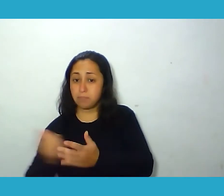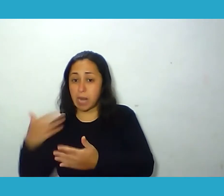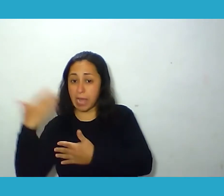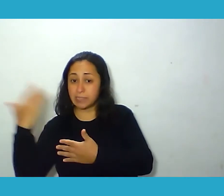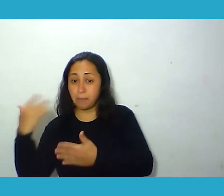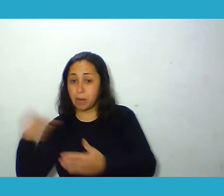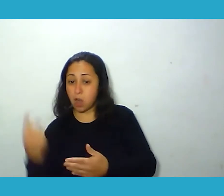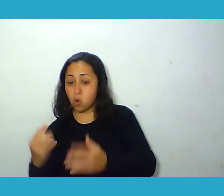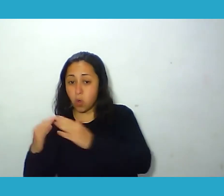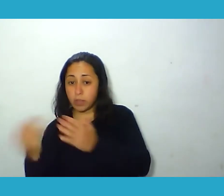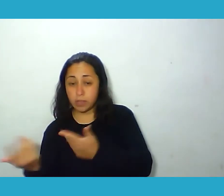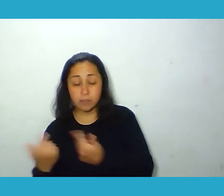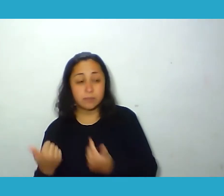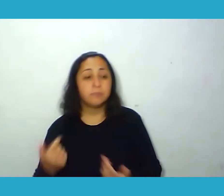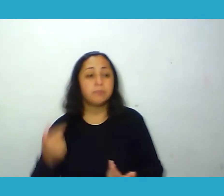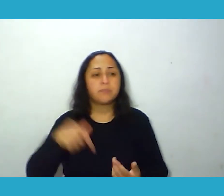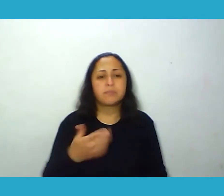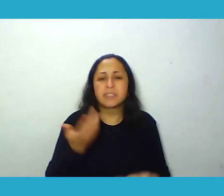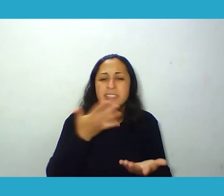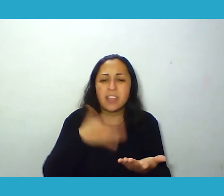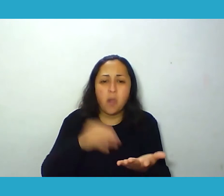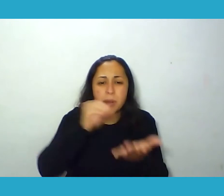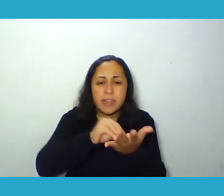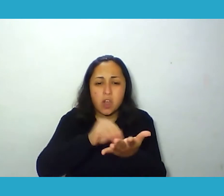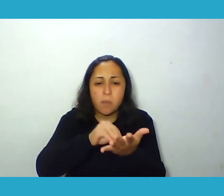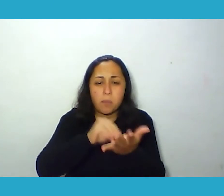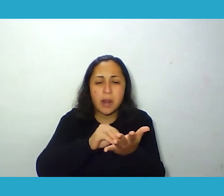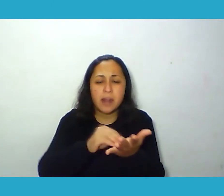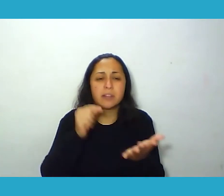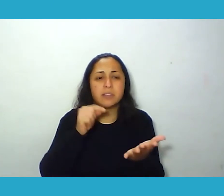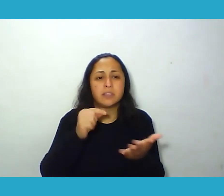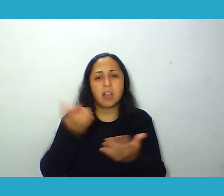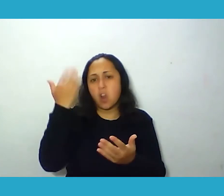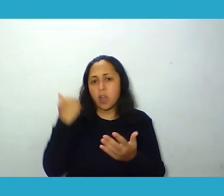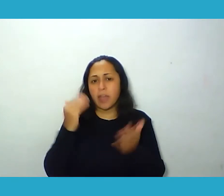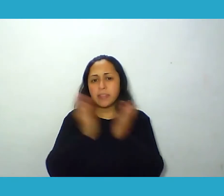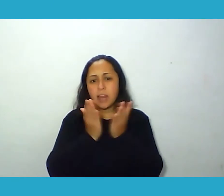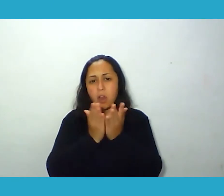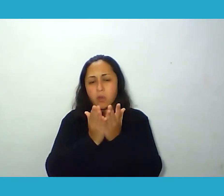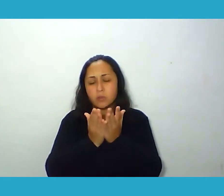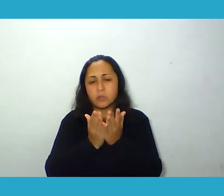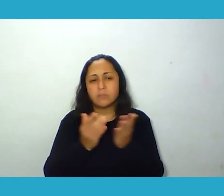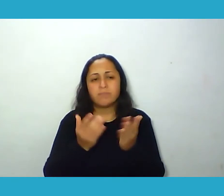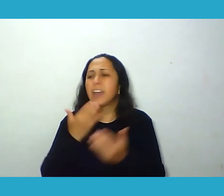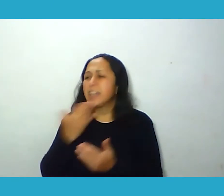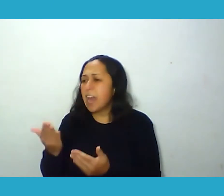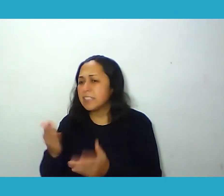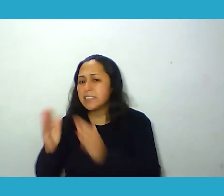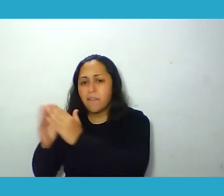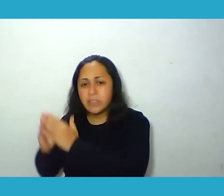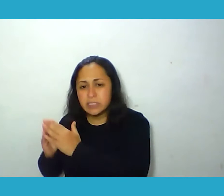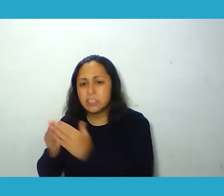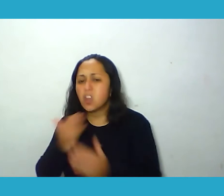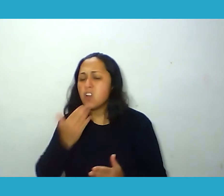asambleas. Dice que este proyecto debería comprender e incorporar como punto de partida lo brindado en esta audiencia. Quiere agradecer a todos los vecinos que se acercaron